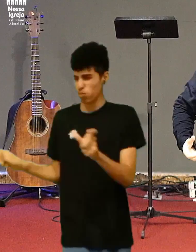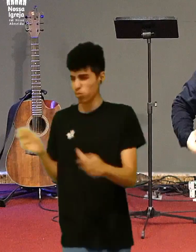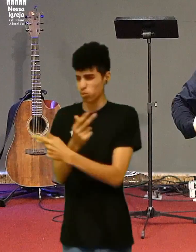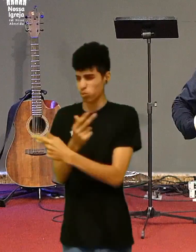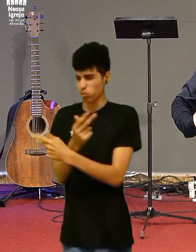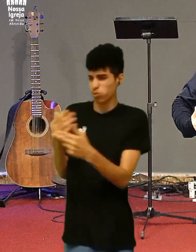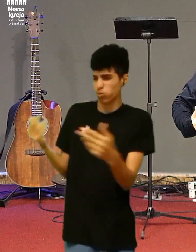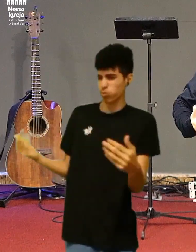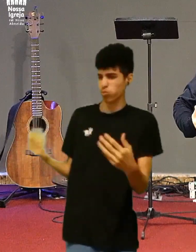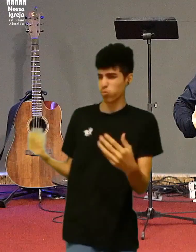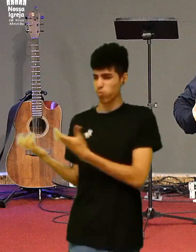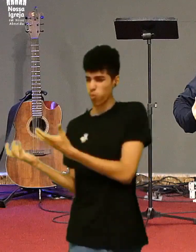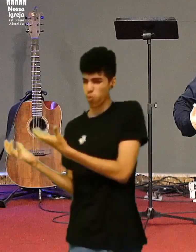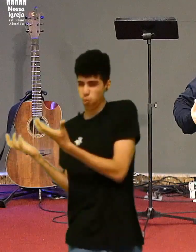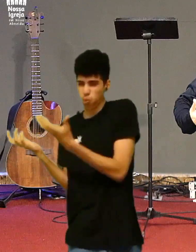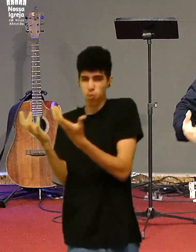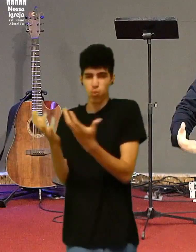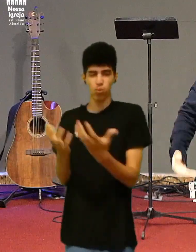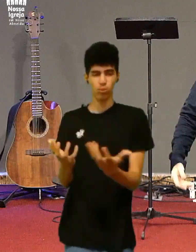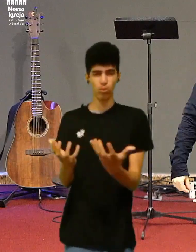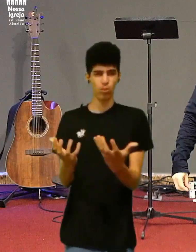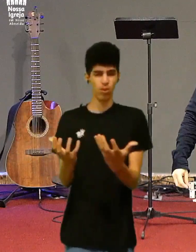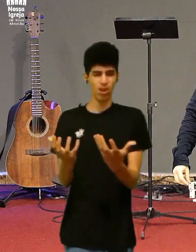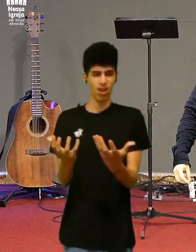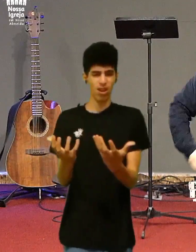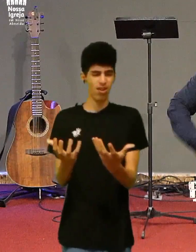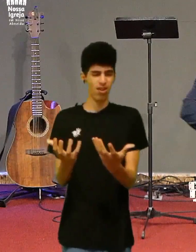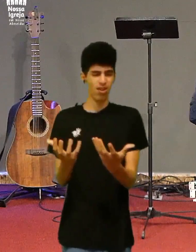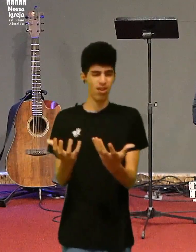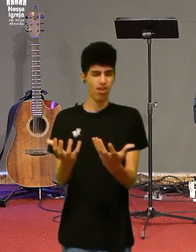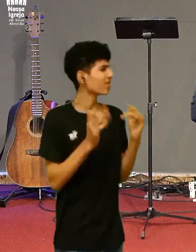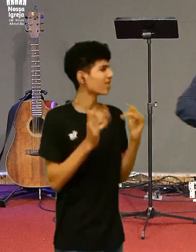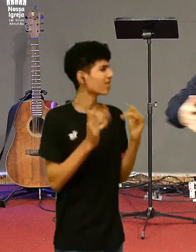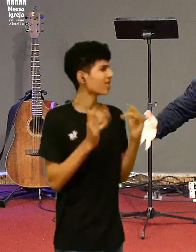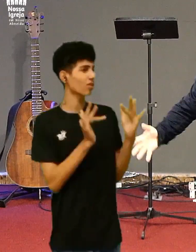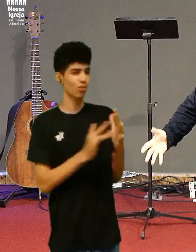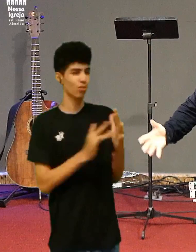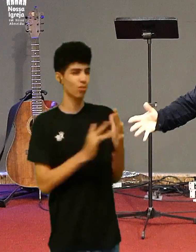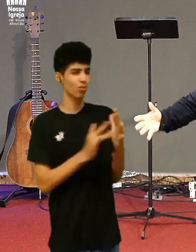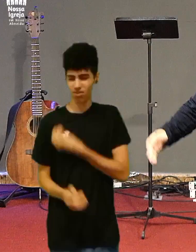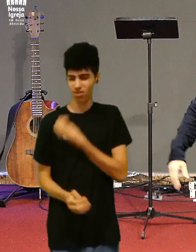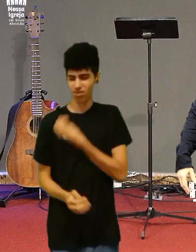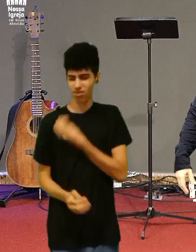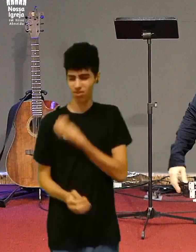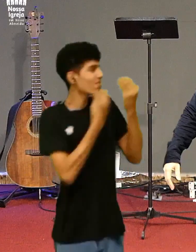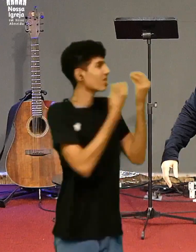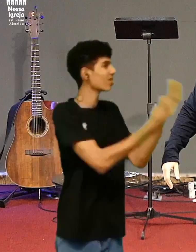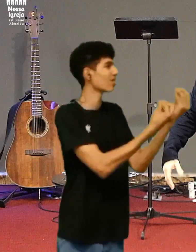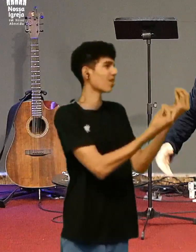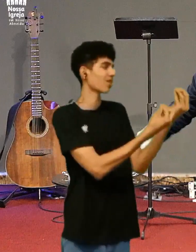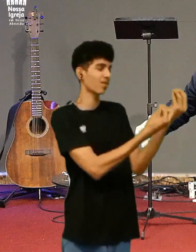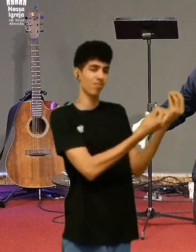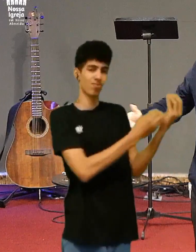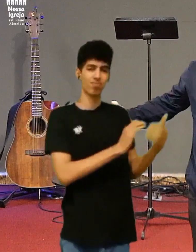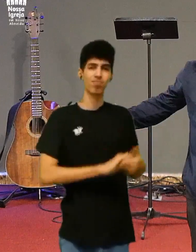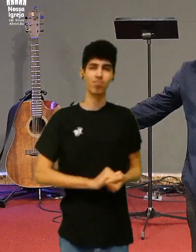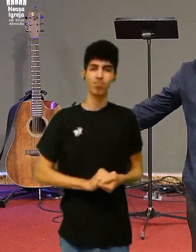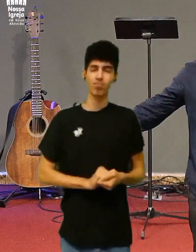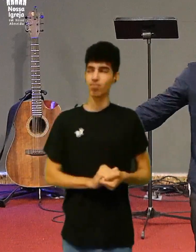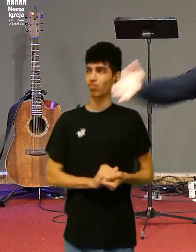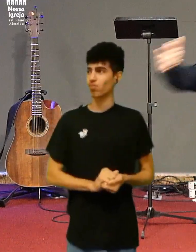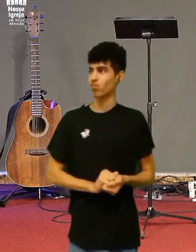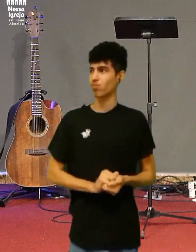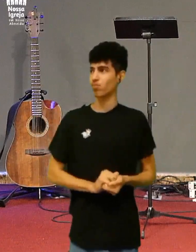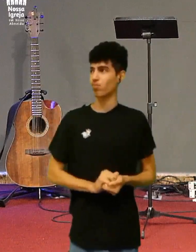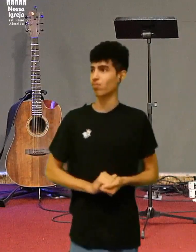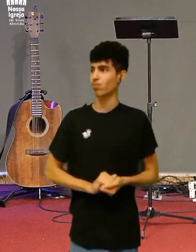repentinamente, vão entregar as suas vidas para Jesus. E nós vamos viver um grande mover. Não dá tempo de eu contar tudo quanto